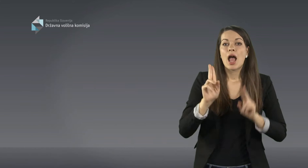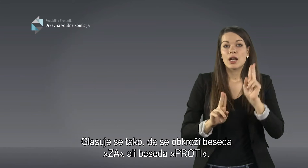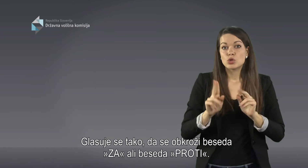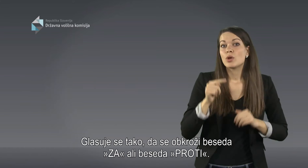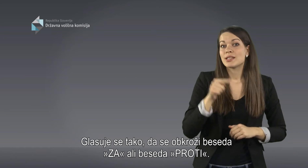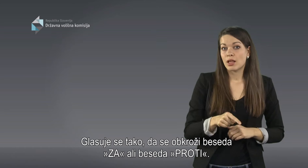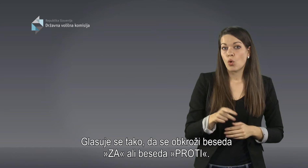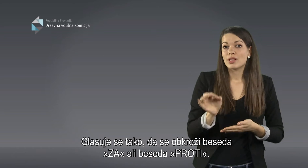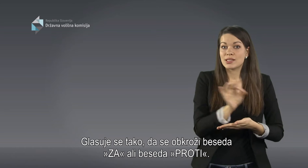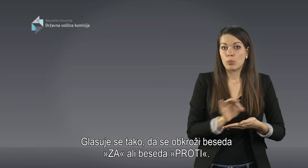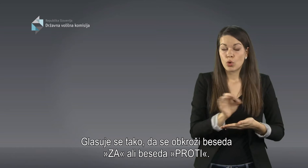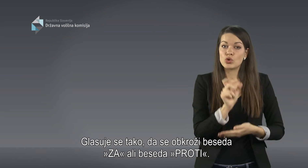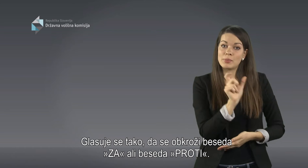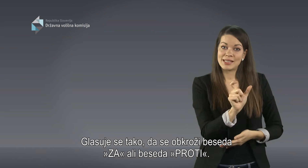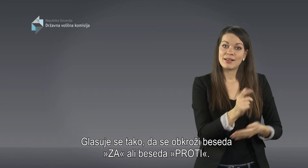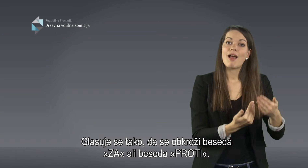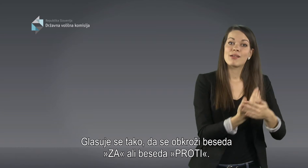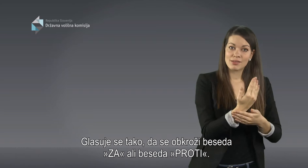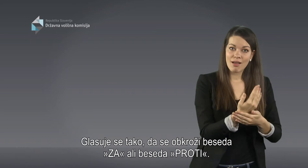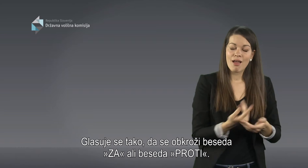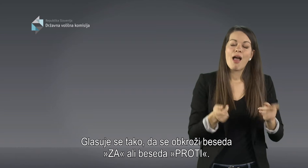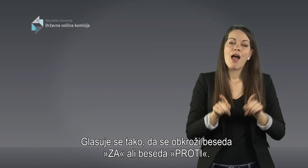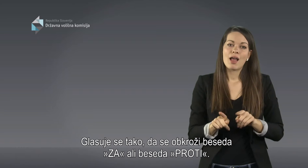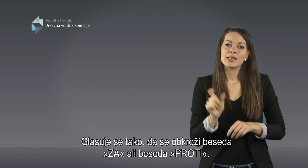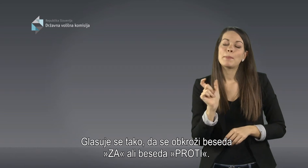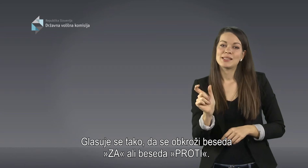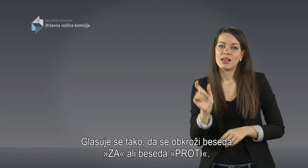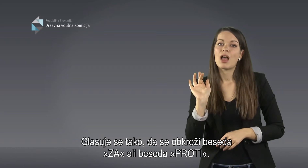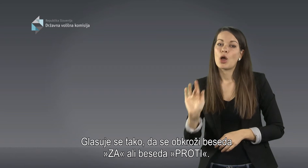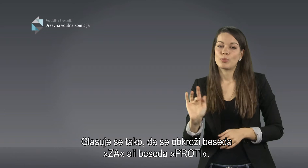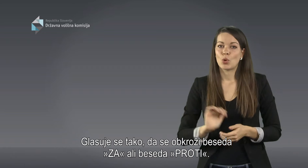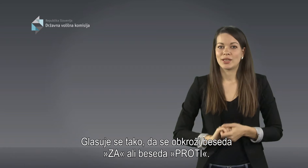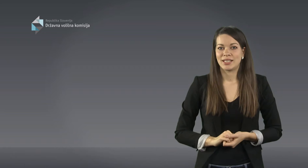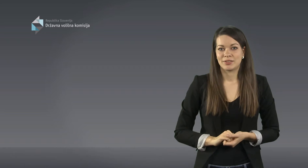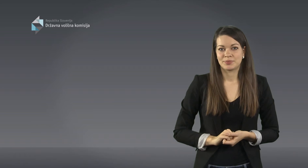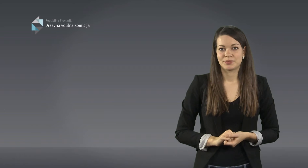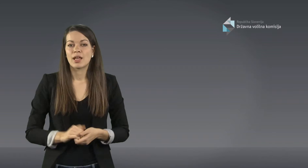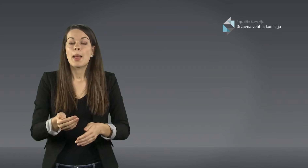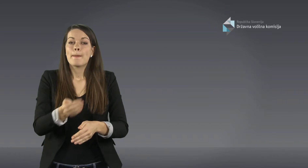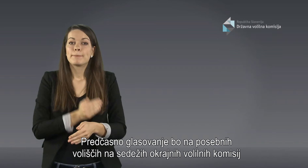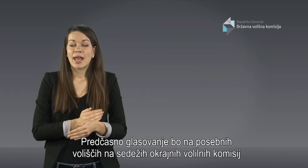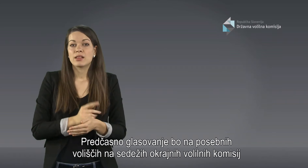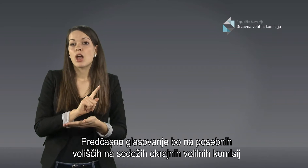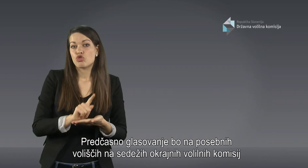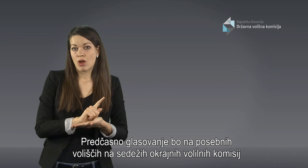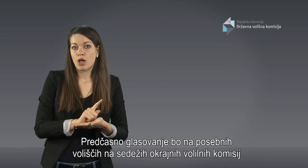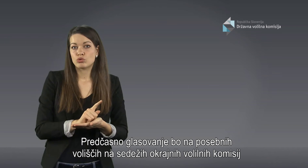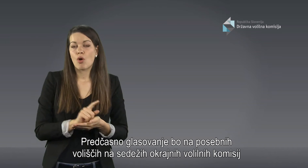Glasuje se tako, da se obkroži beseda za ali beseda proti. Predčasno glasovanje bo